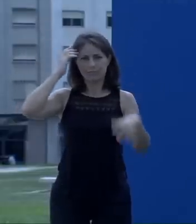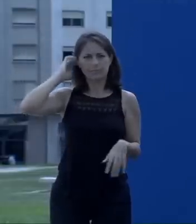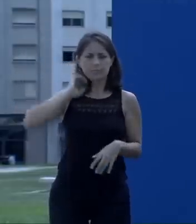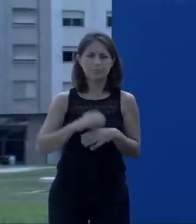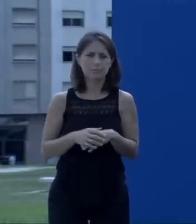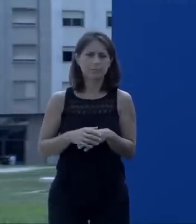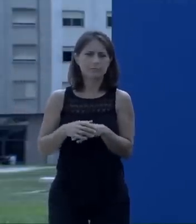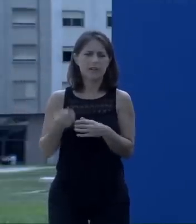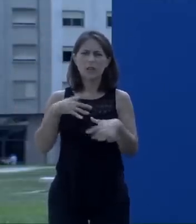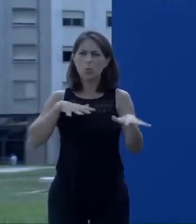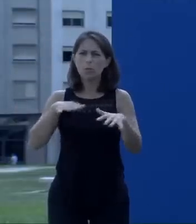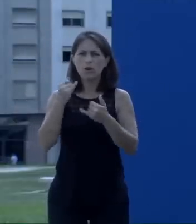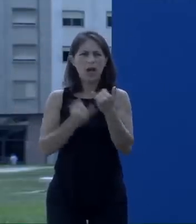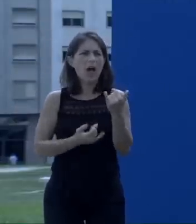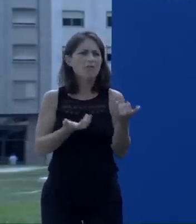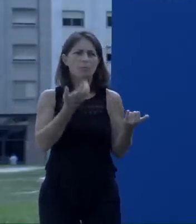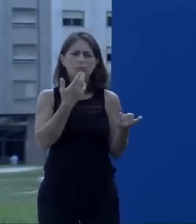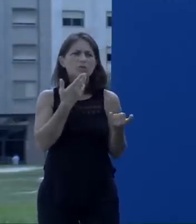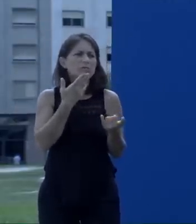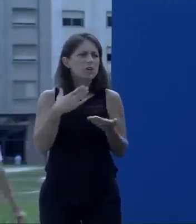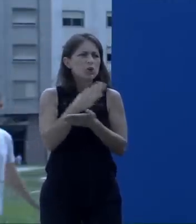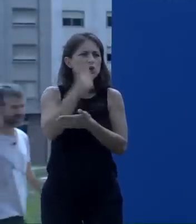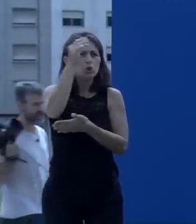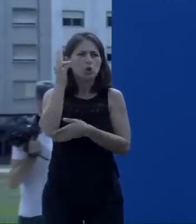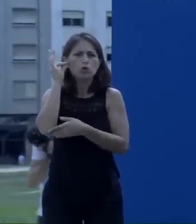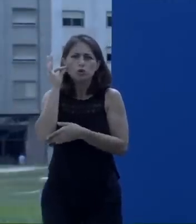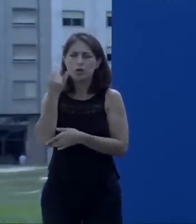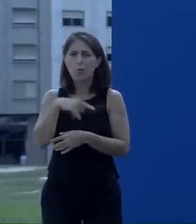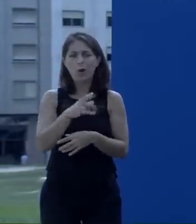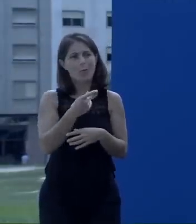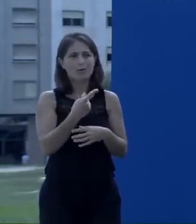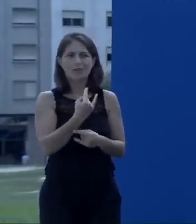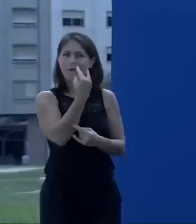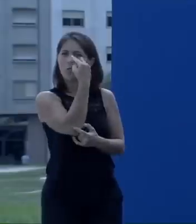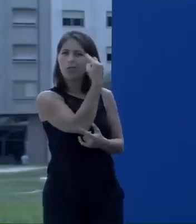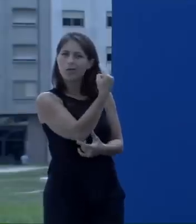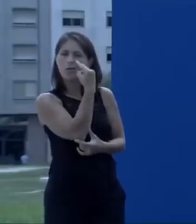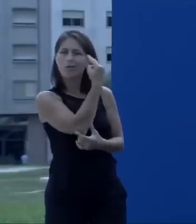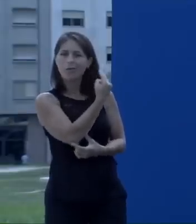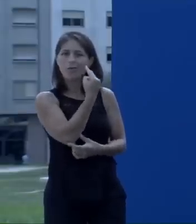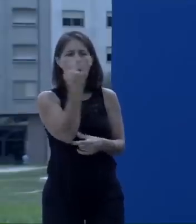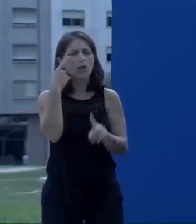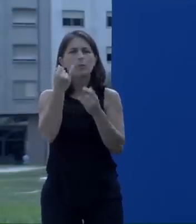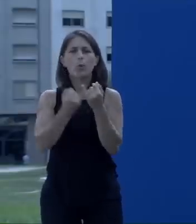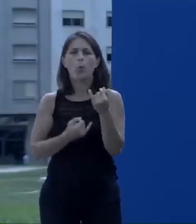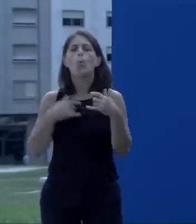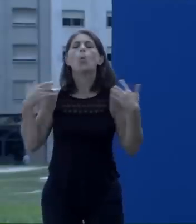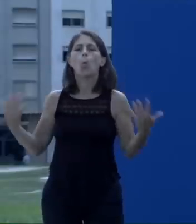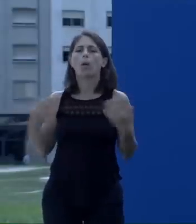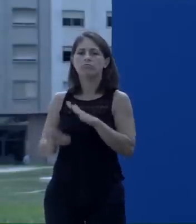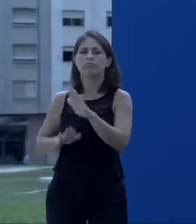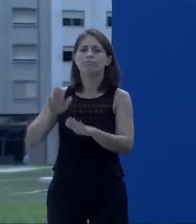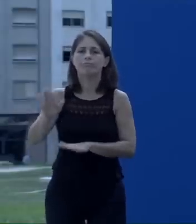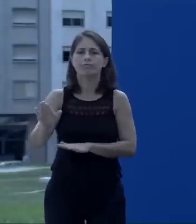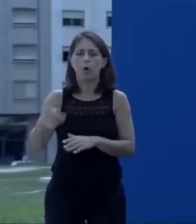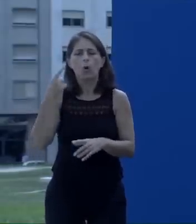dun movimento que nos leva engallolado a todos e a todas, nos leva seducido para dar pasos adiante na